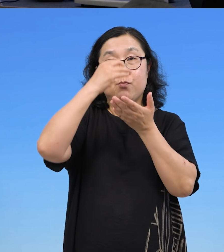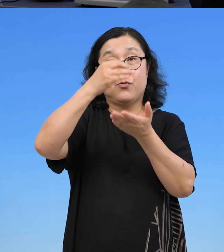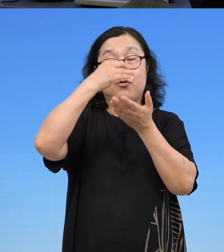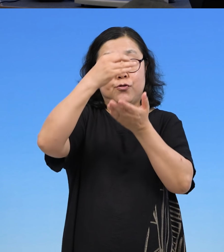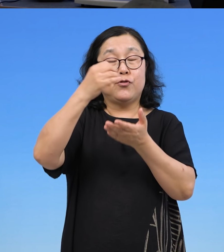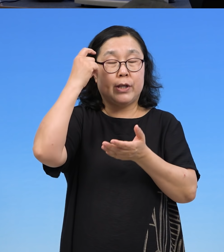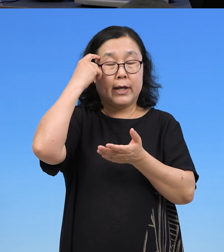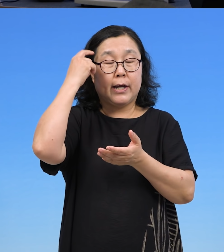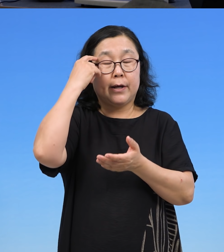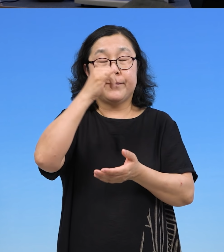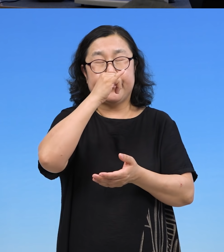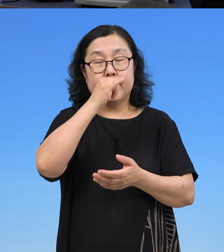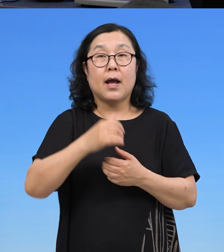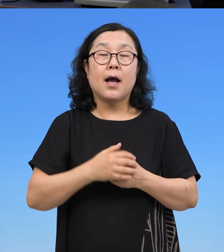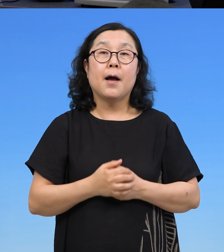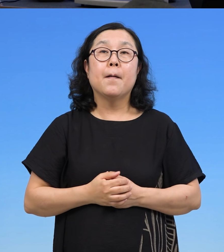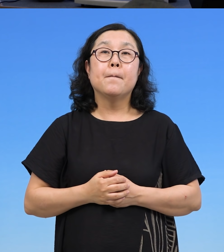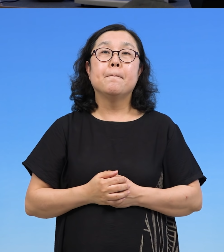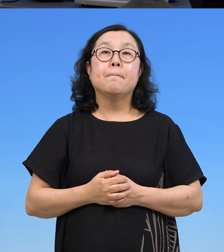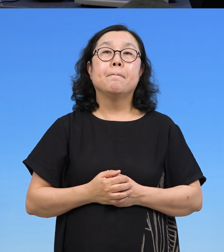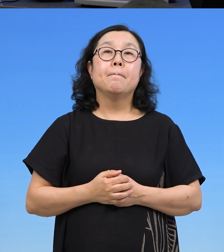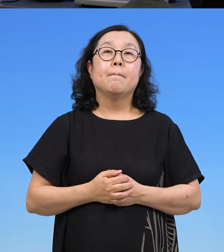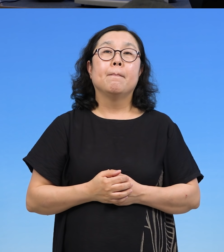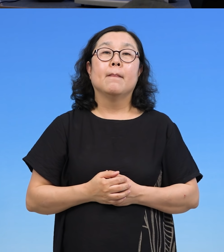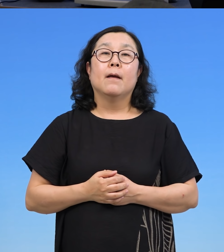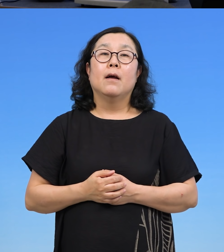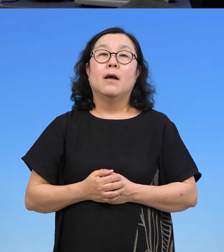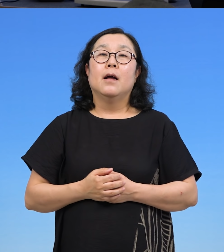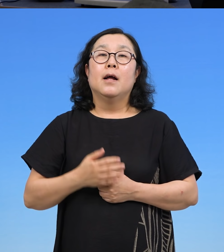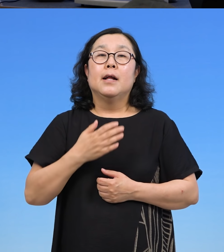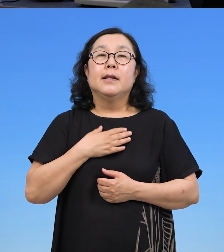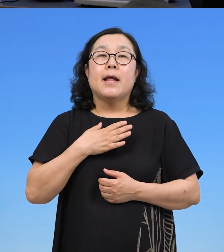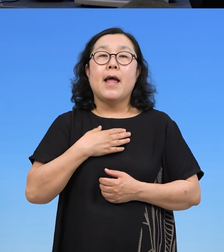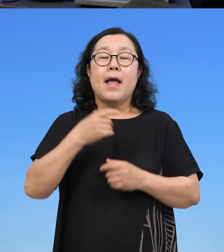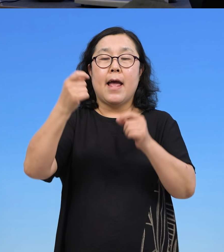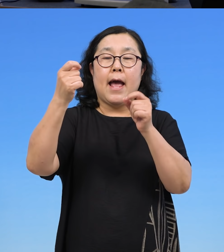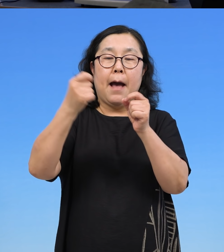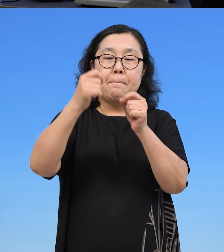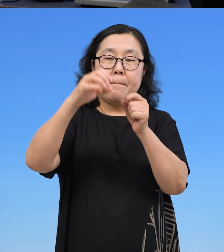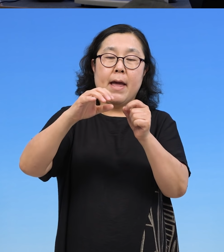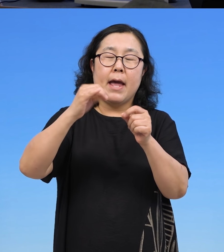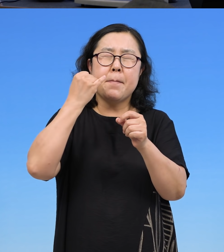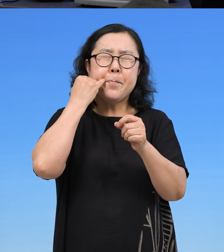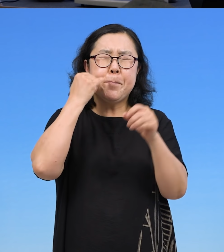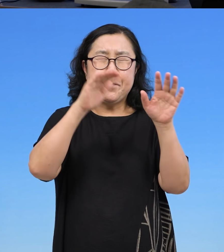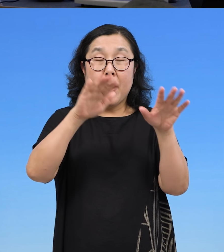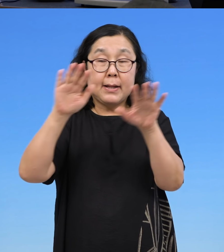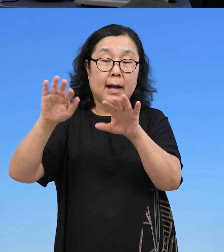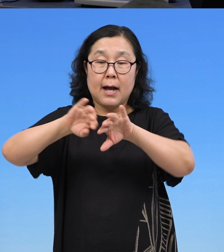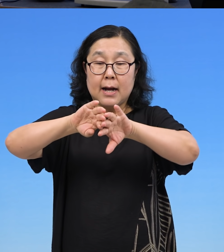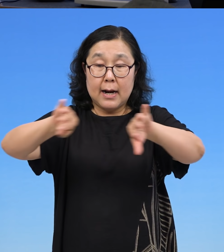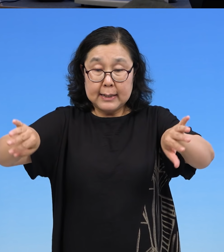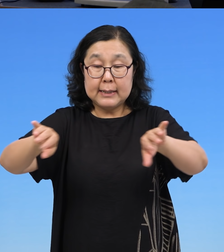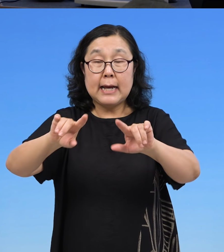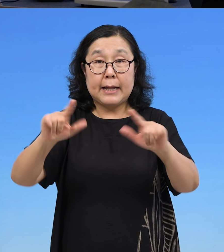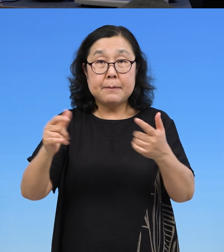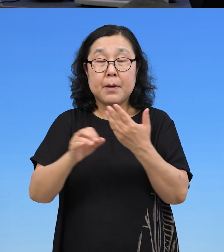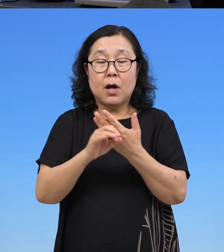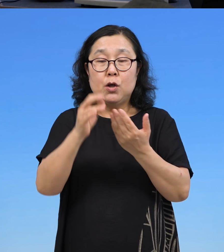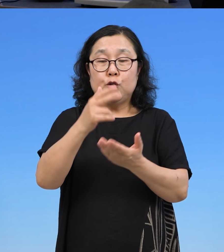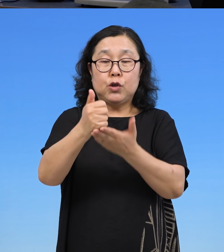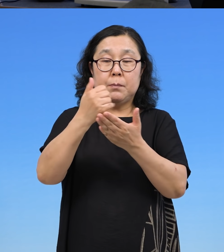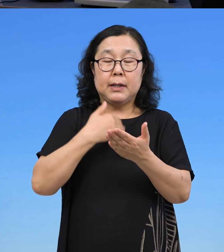은혜를 지금 나눌 계획을 갖고 있는데요 이 선포를 하고 난 다음에 내 앞에 바다가 갈라지지 않으면 주가 나로